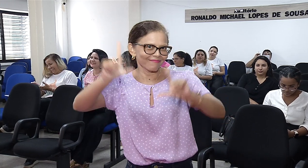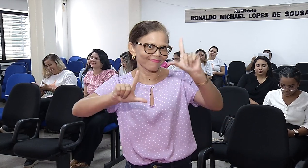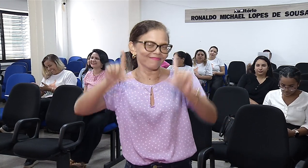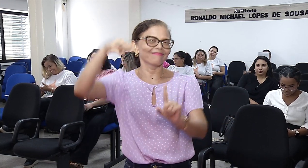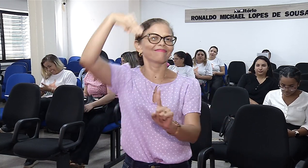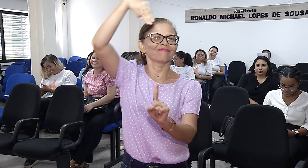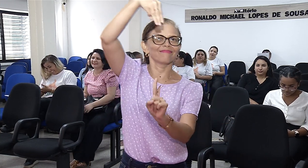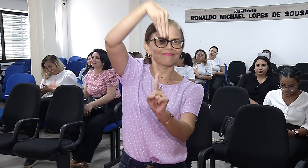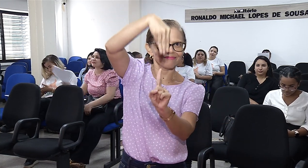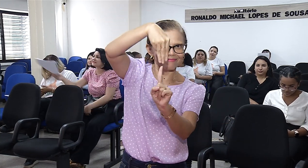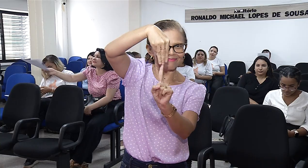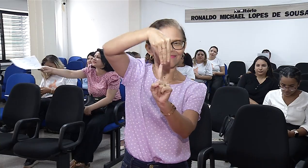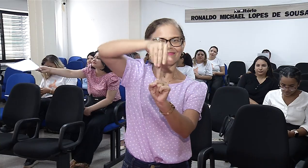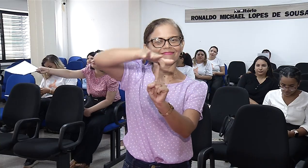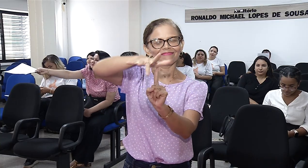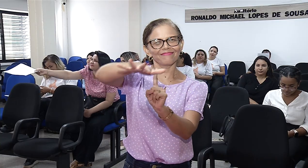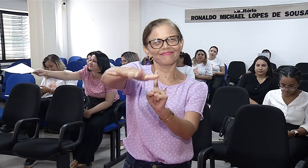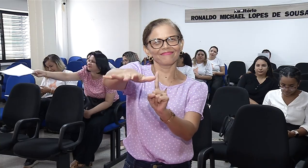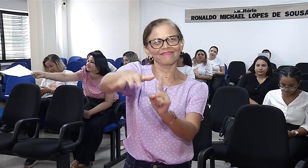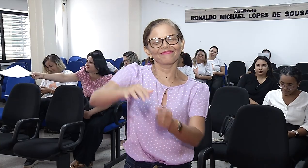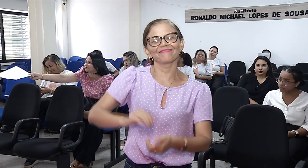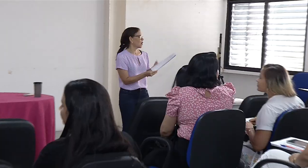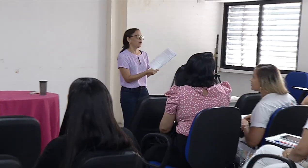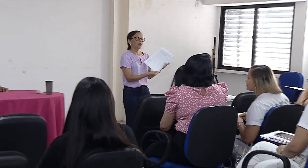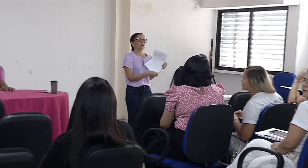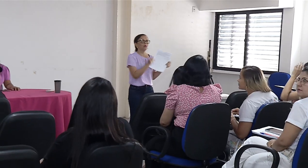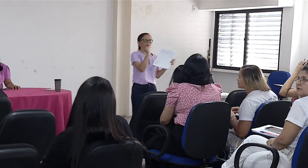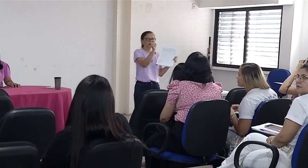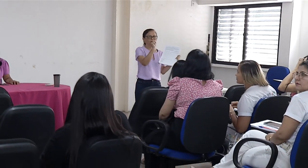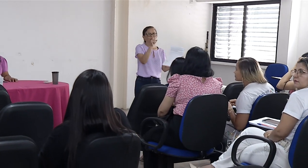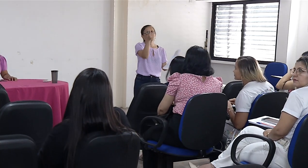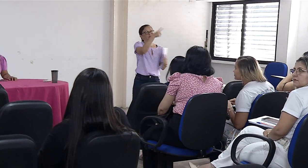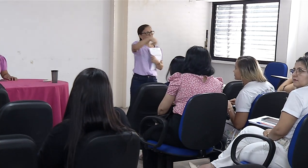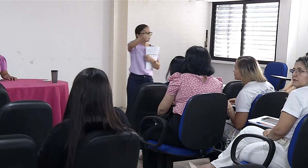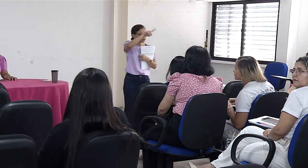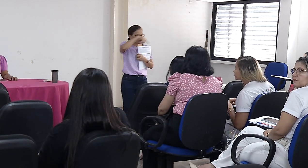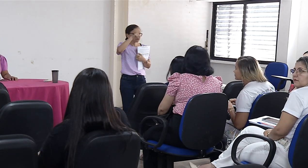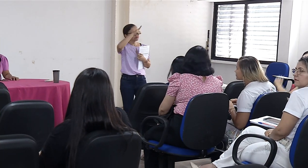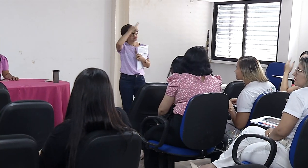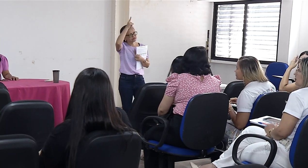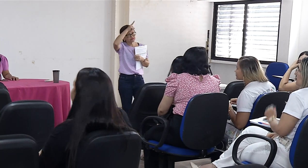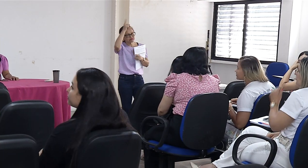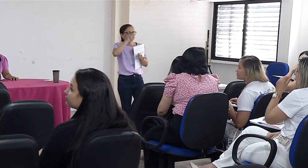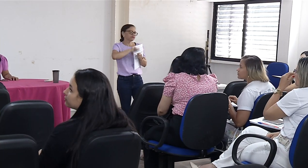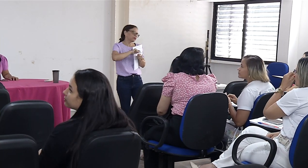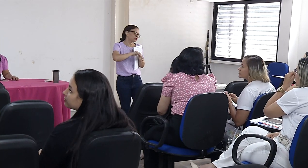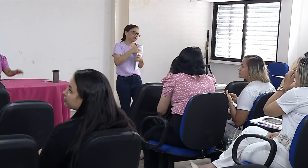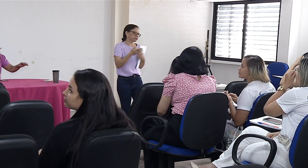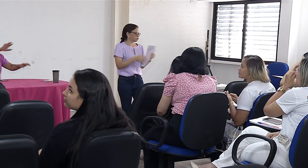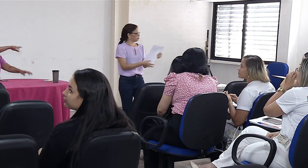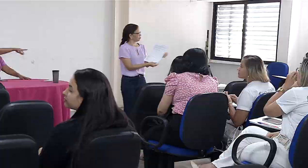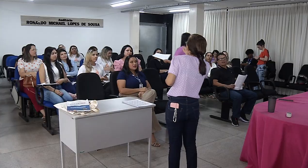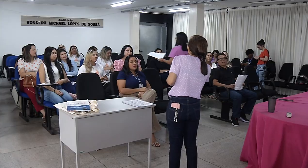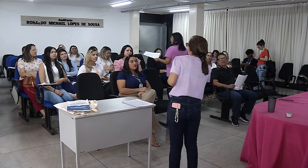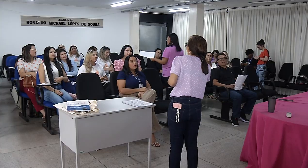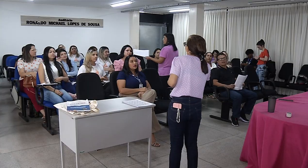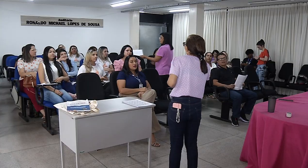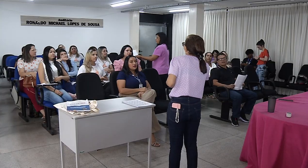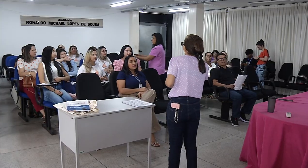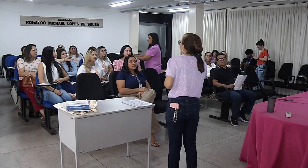desafios para conseguir se formar em letras. Hoje, ela é professora de um projeto tão inovador quanto fundamental